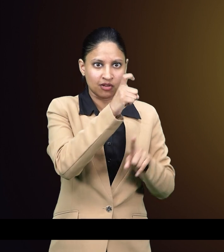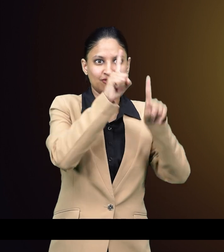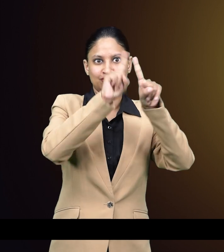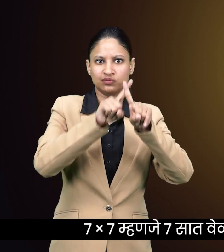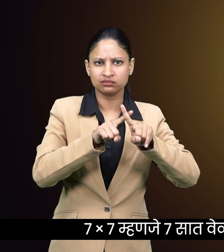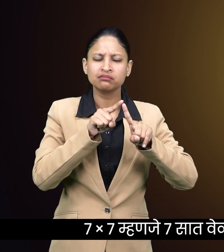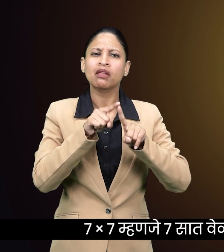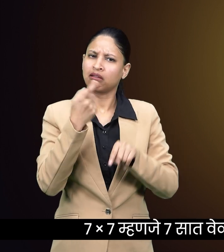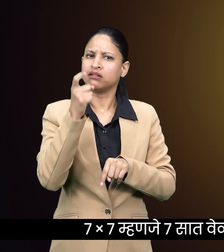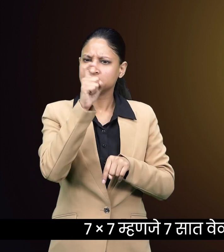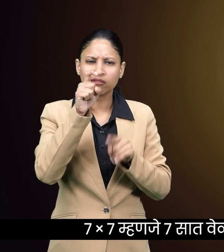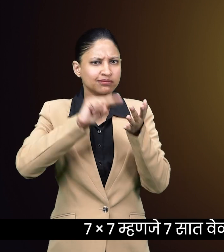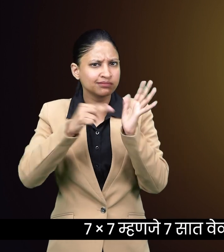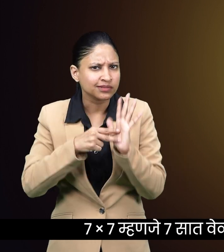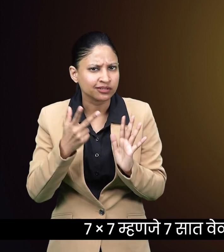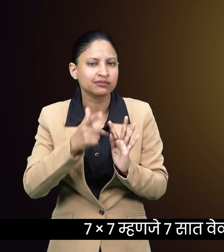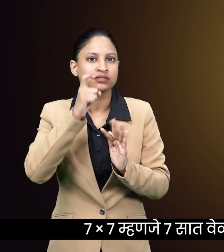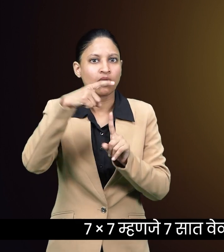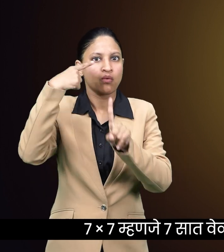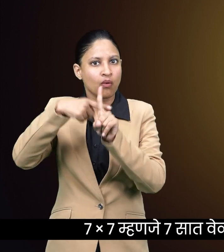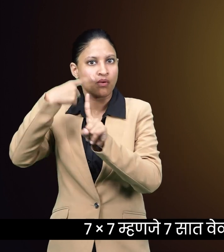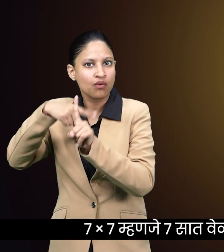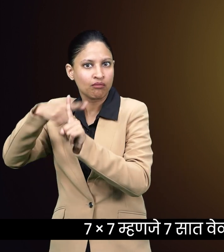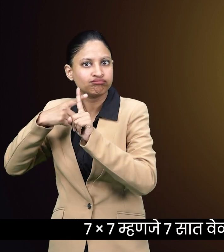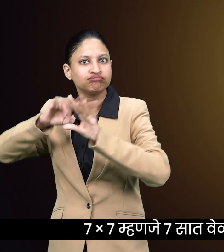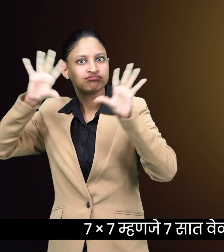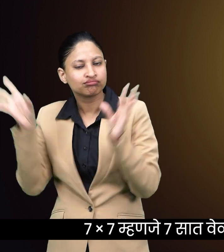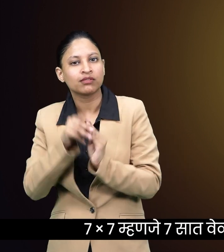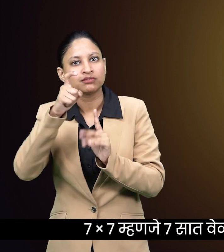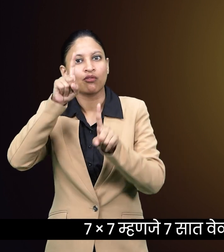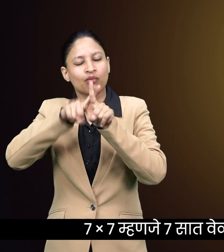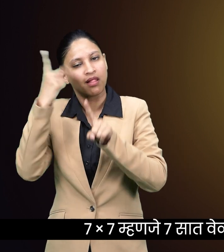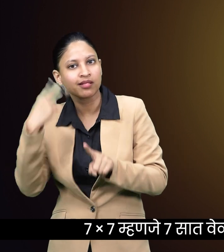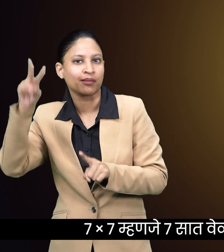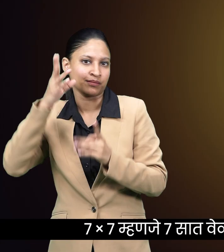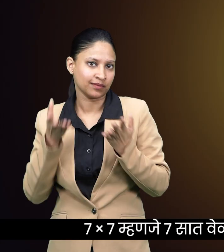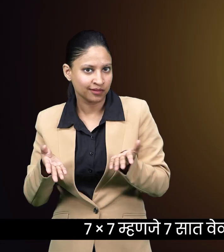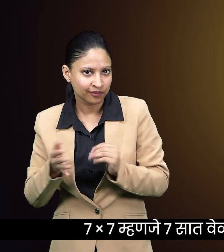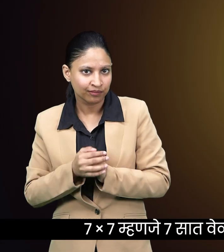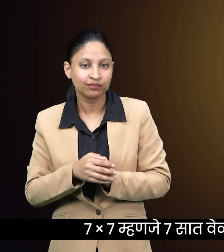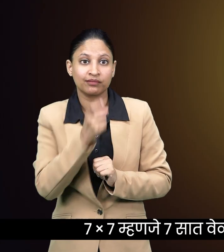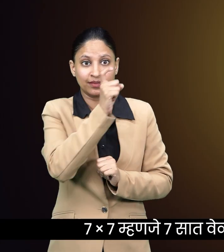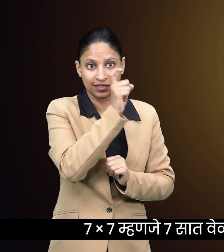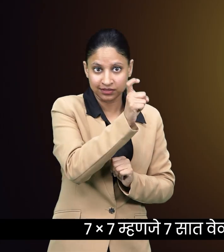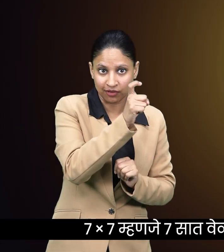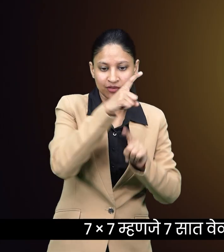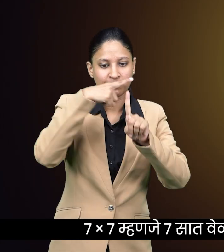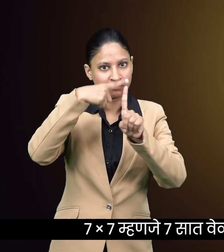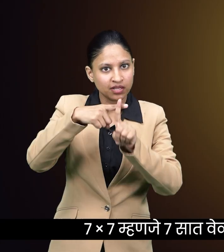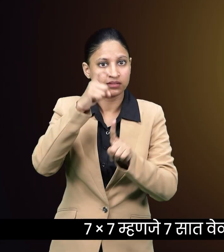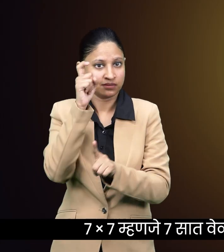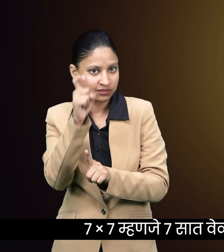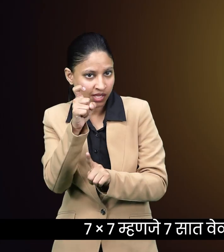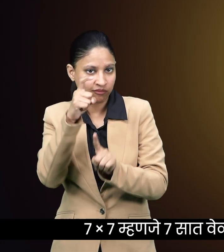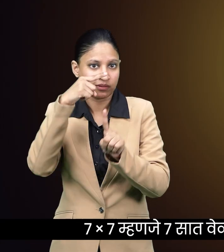टप्पा 3 गुणाकार करा. 7 गुणिले 7 म्हणजे 7 वेळा एकत्र करणे. 7 अधिक